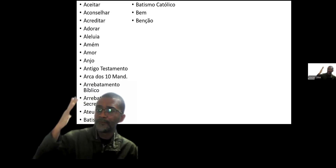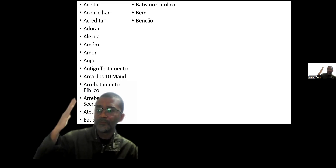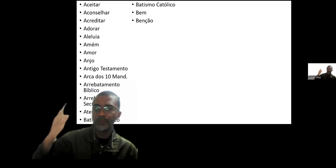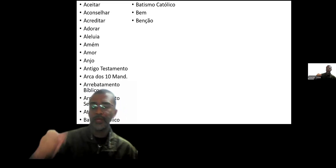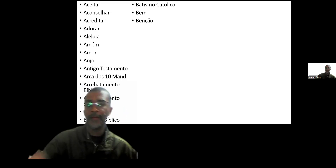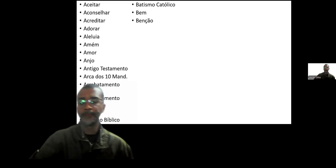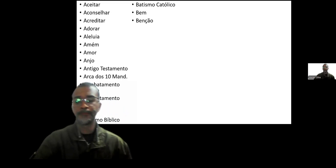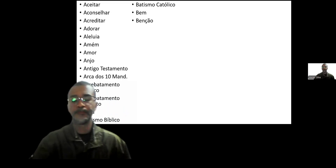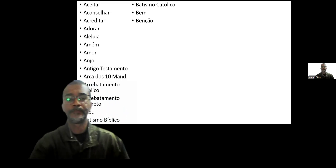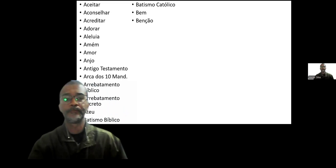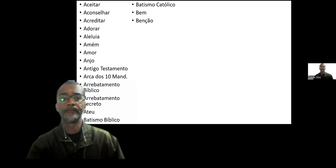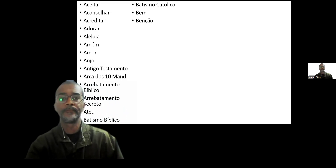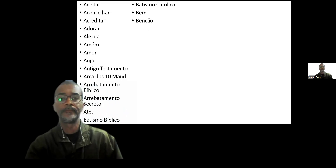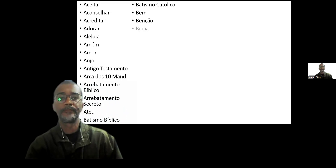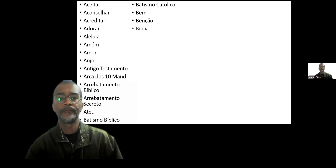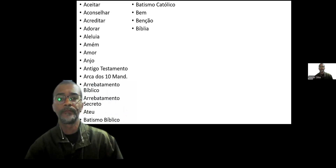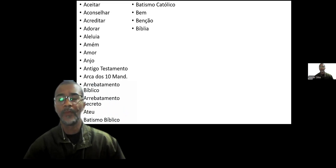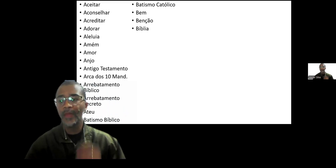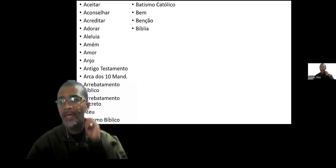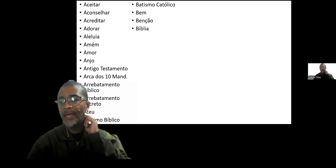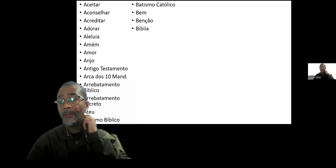Bênção, ok?